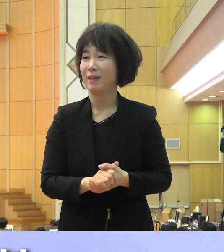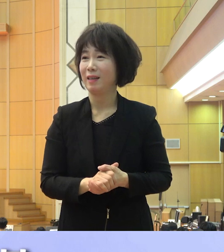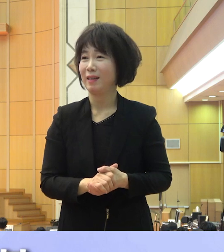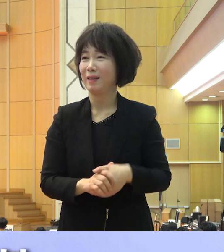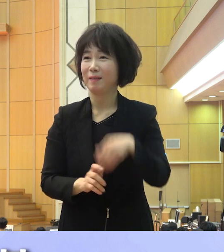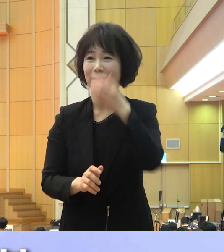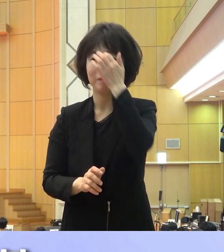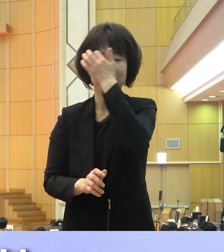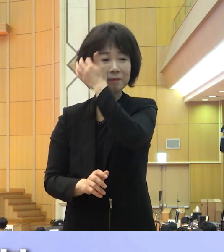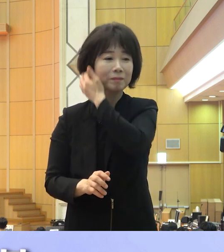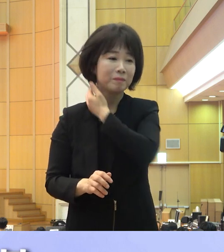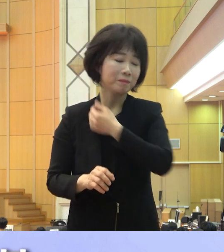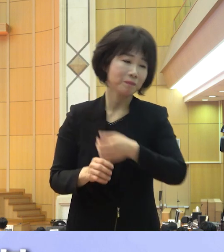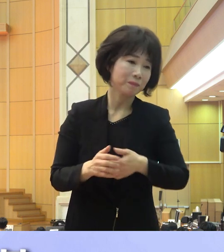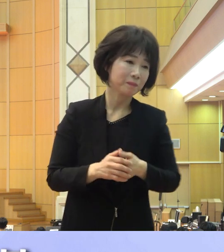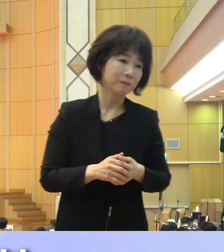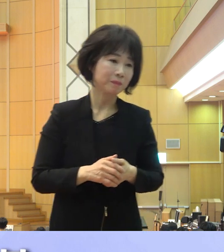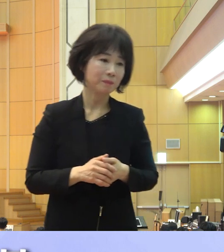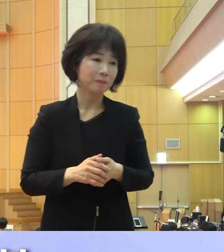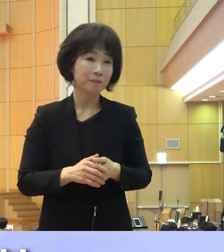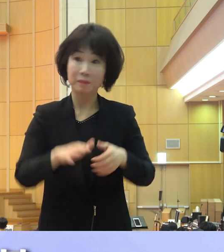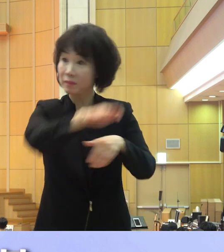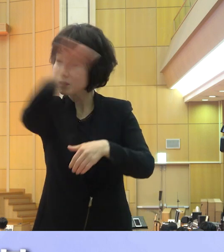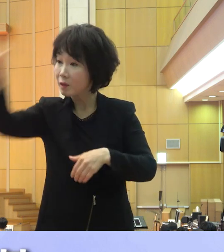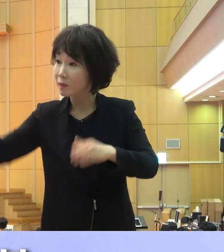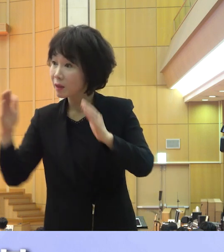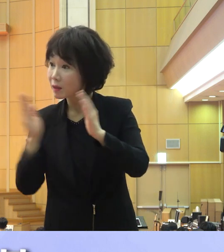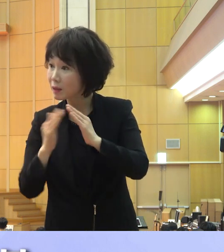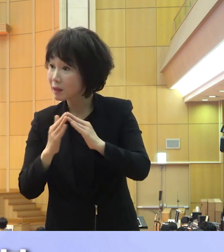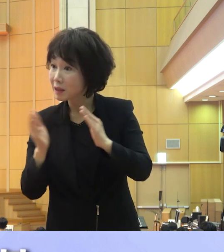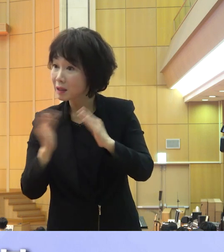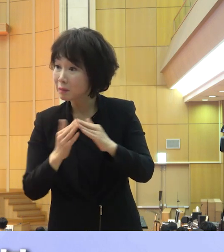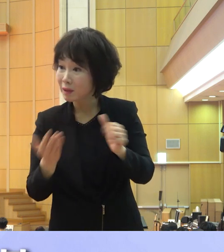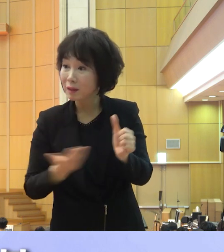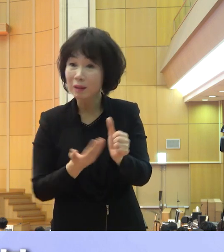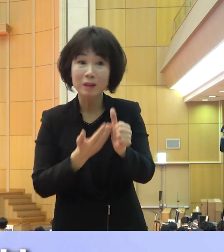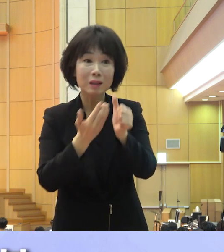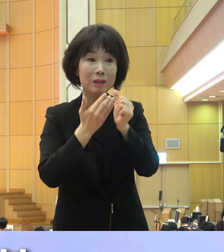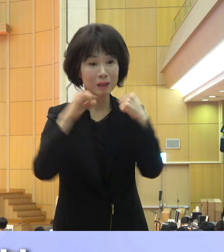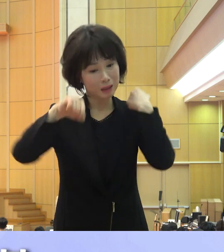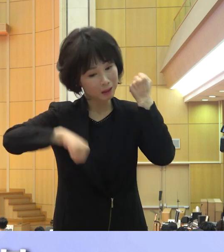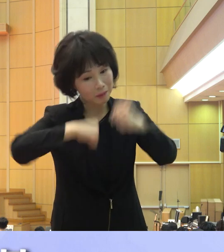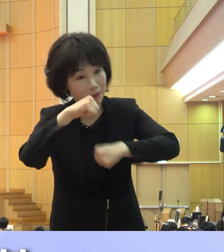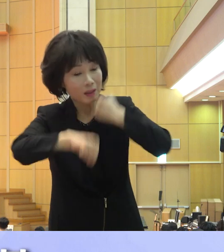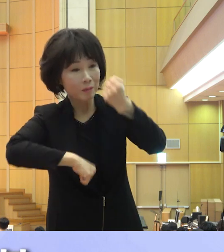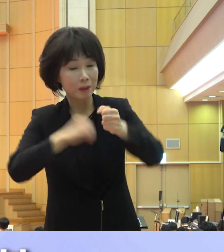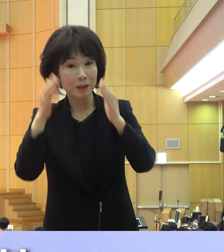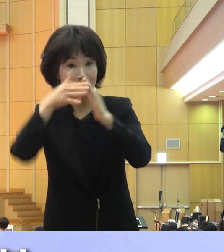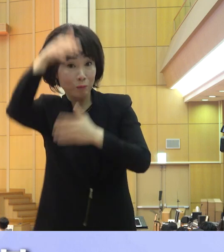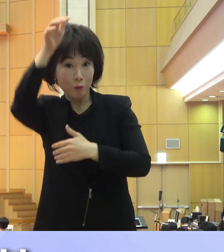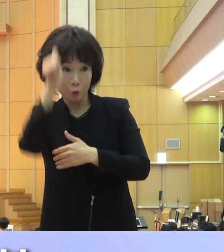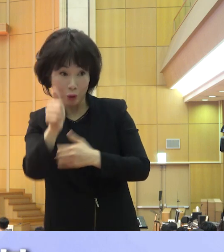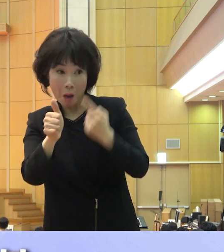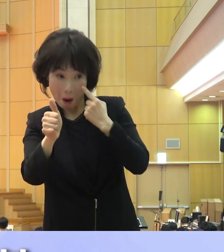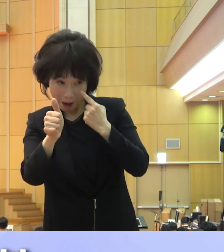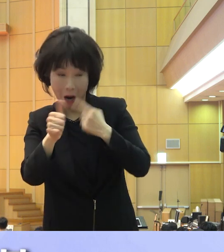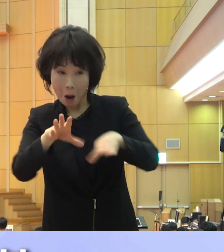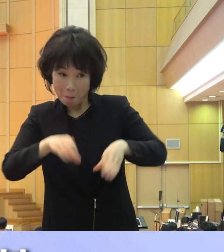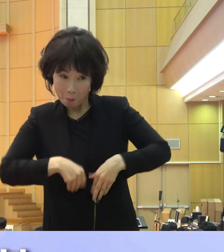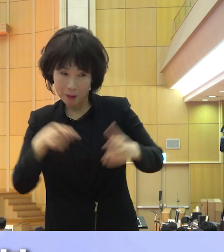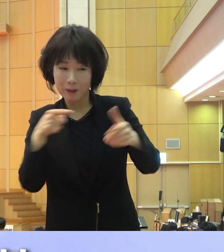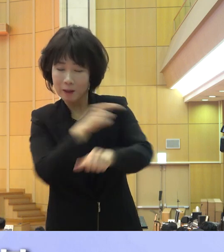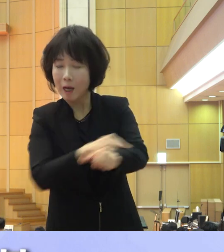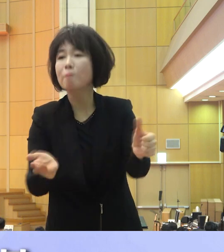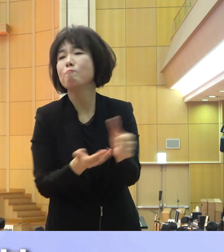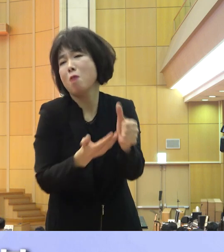짐승도 주인이 다 먹을 때 되면 먹을 거 주고 다 기르잖아요. 목자가 양 기르듯이.